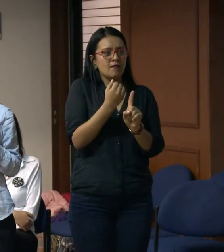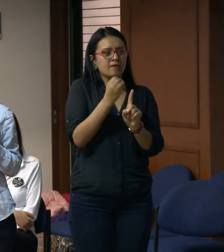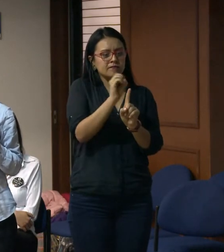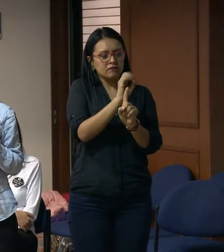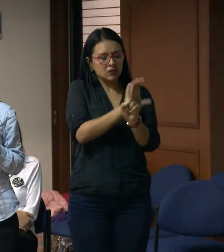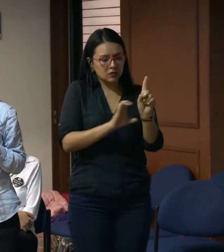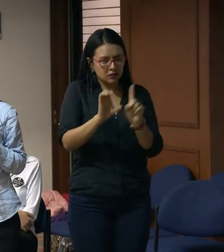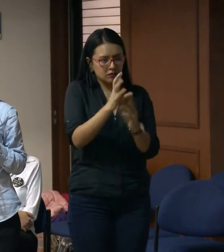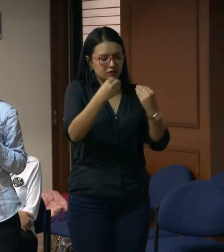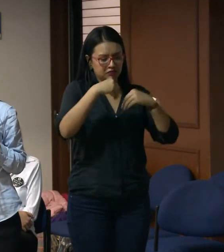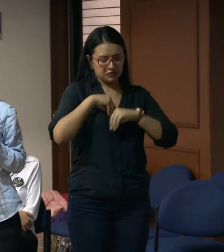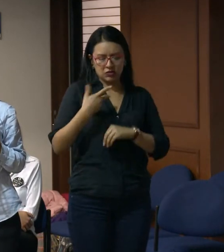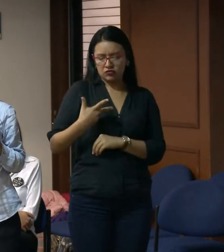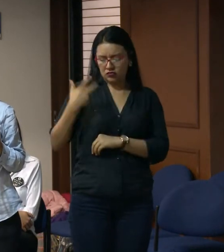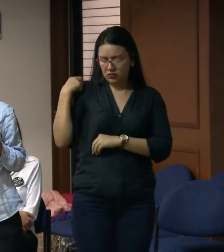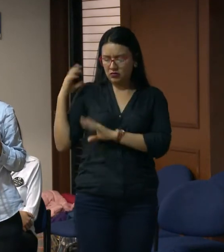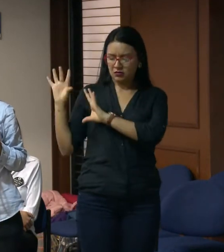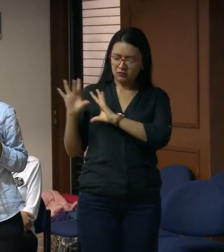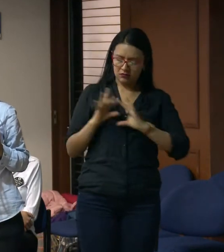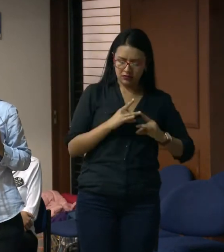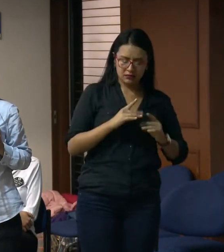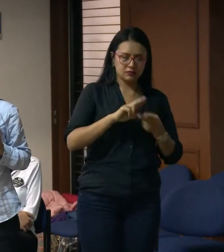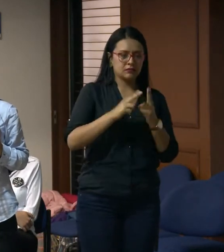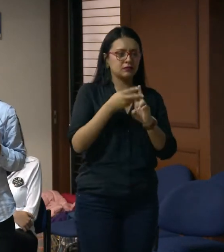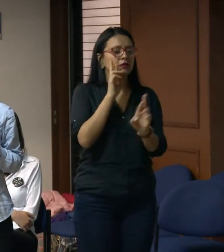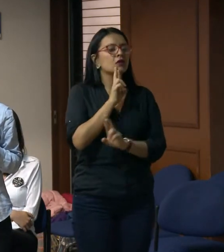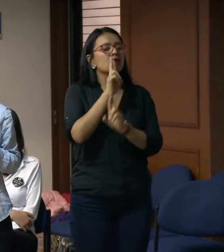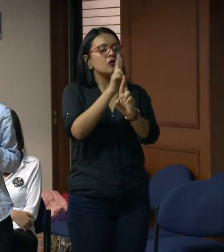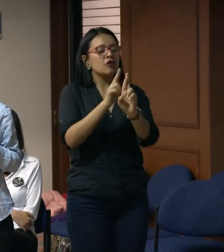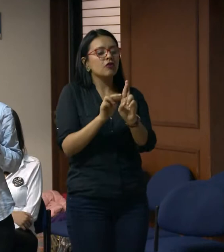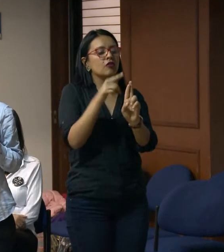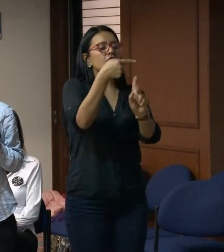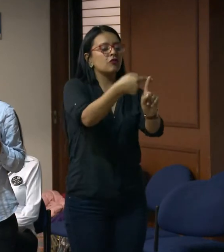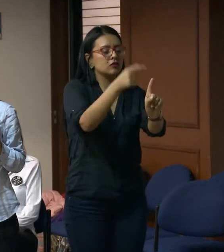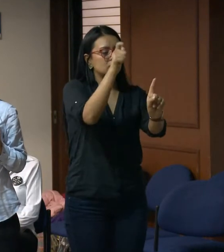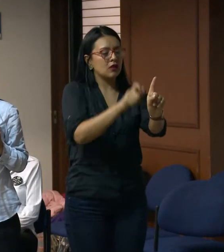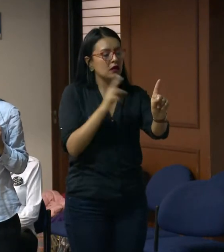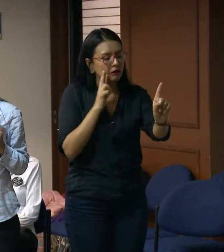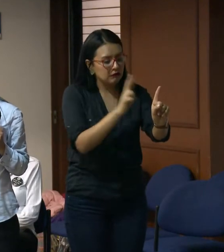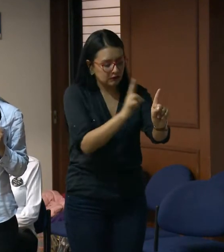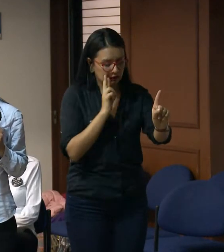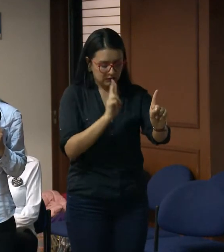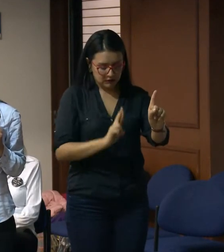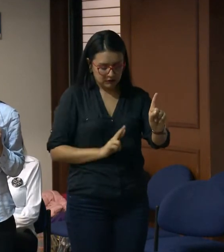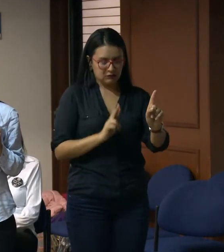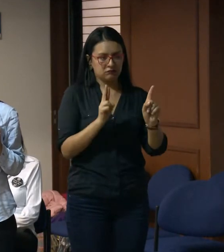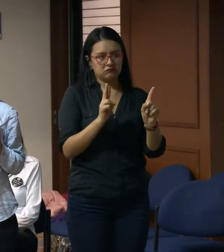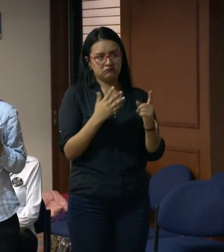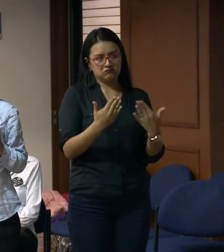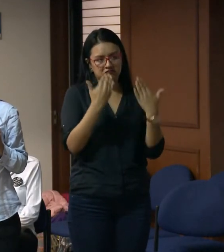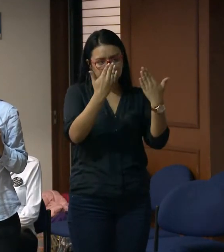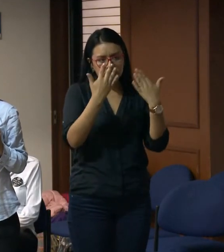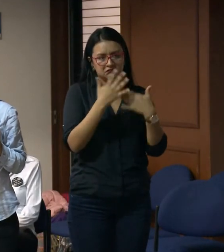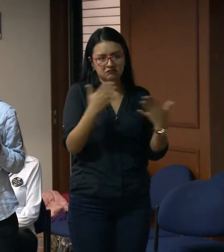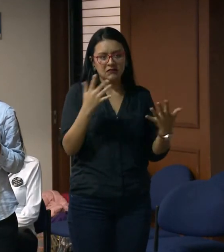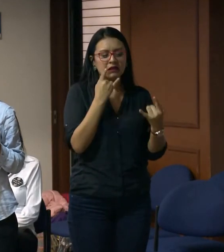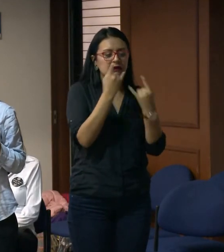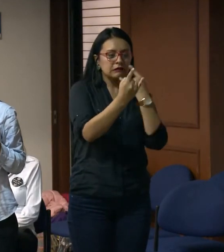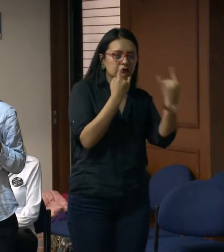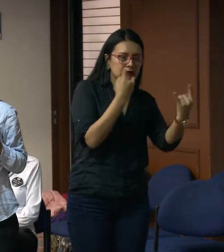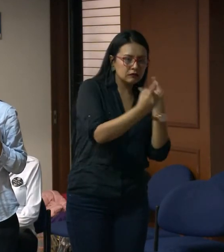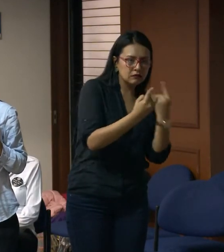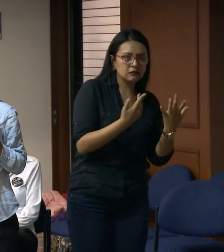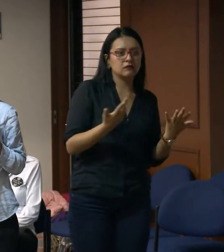cultural e histórico y desde el reconocimiento del otro, dándole validez a sus